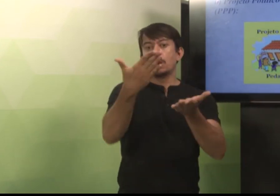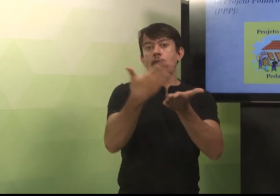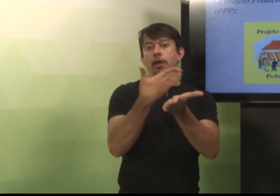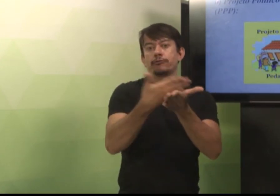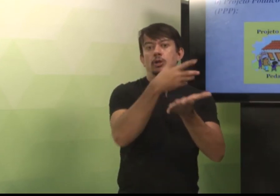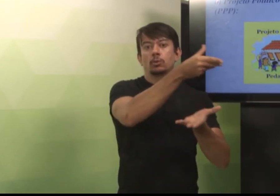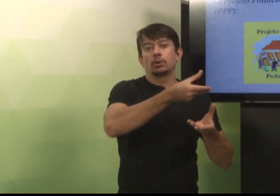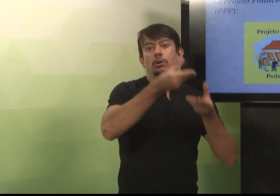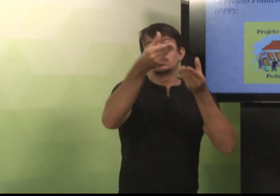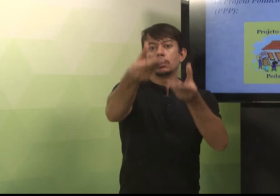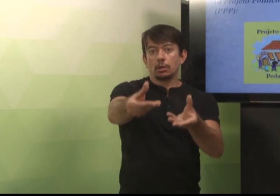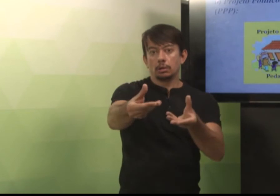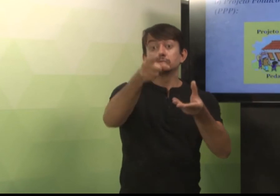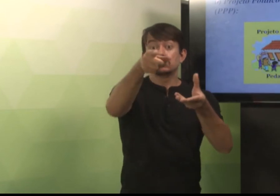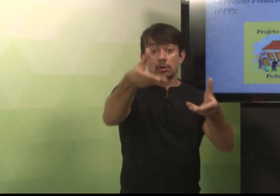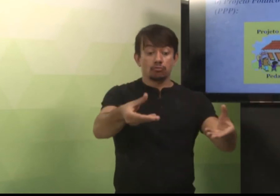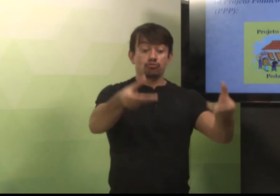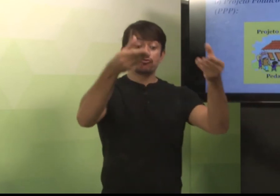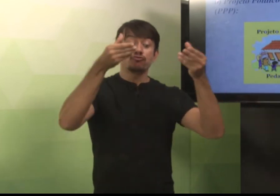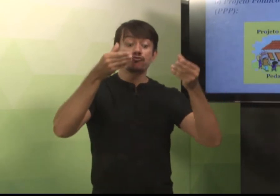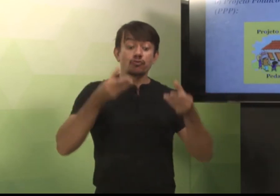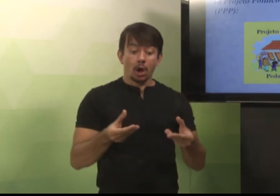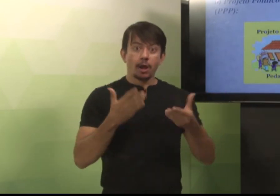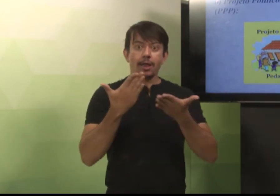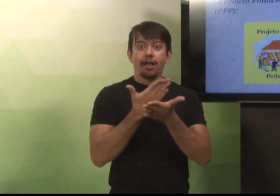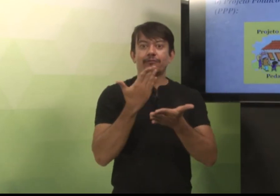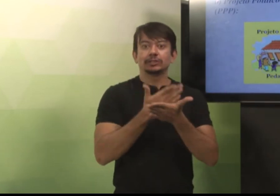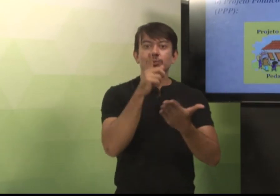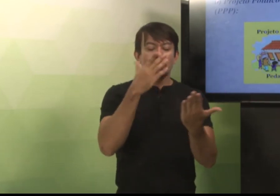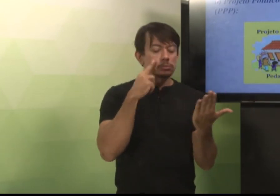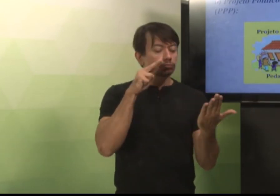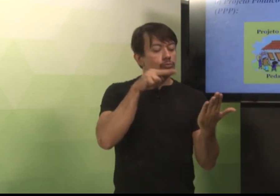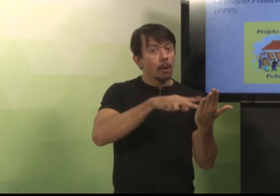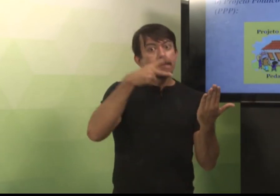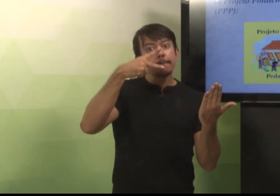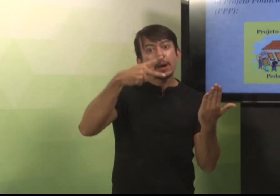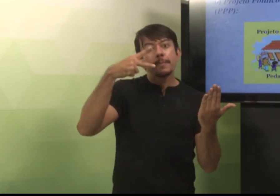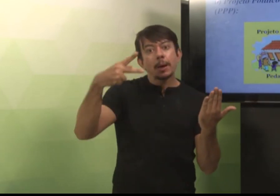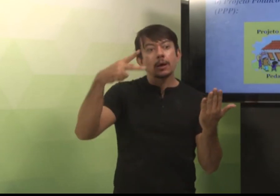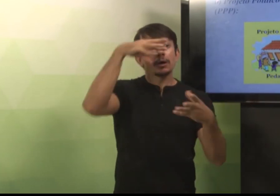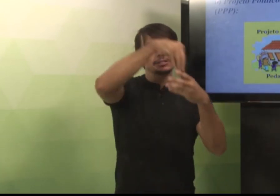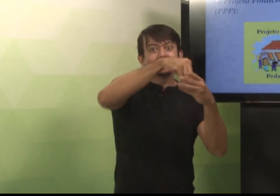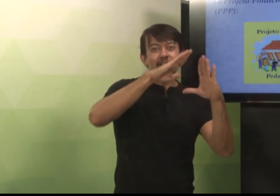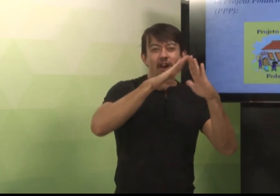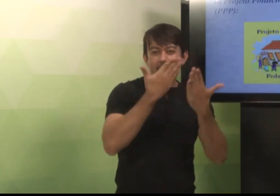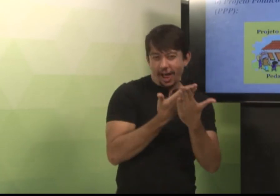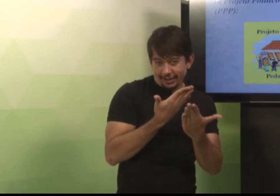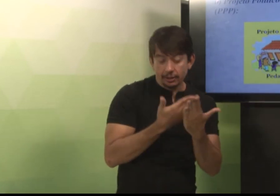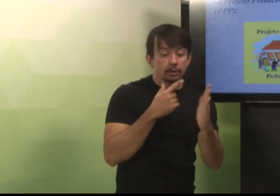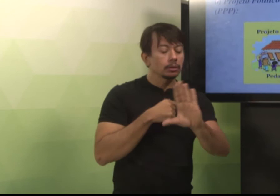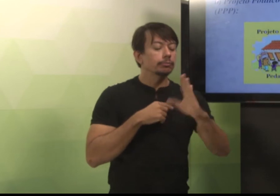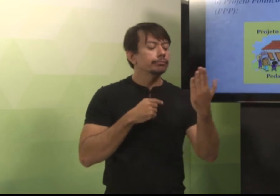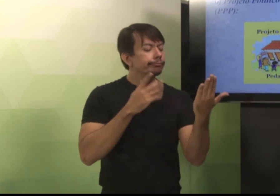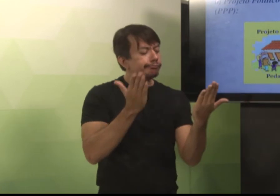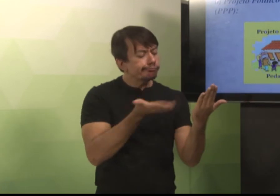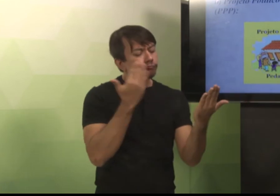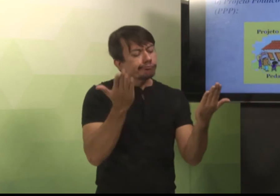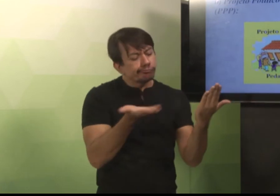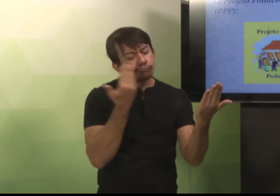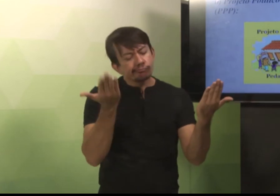Peça a ele, que ele dará a você para que você possa ler. Então, você vai ler esse PPP, que é o documento